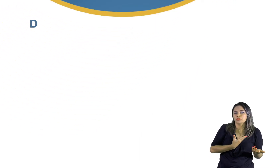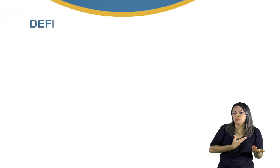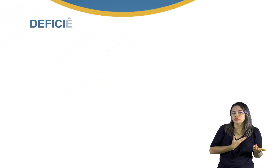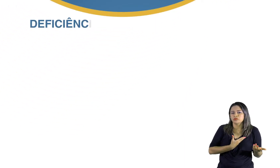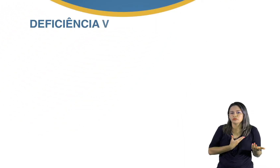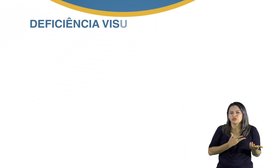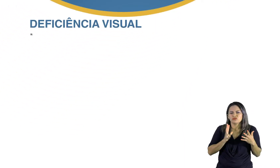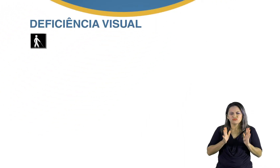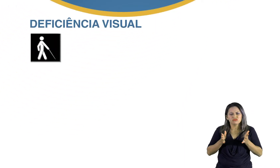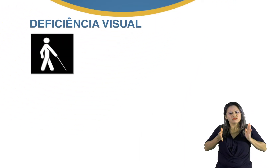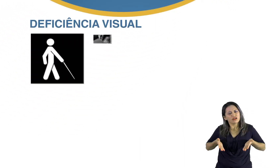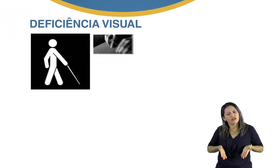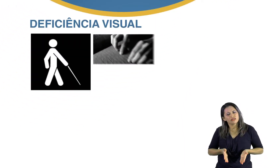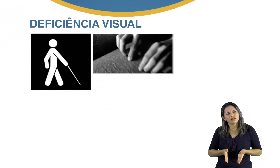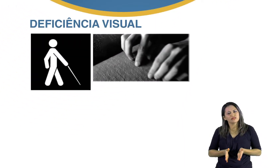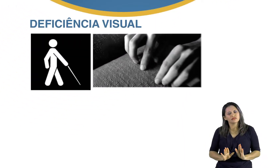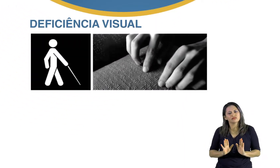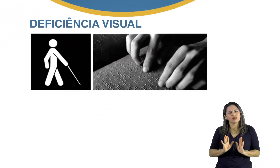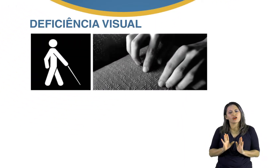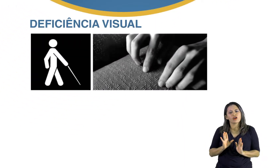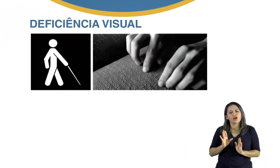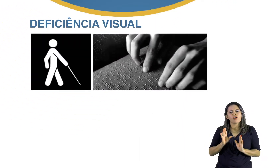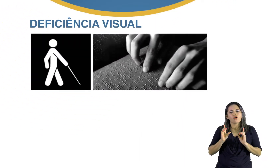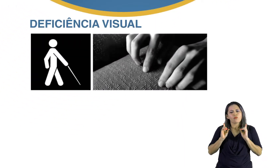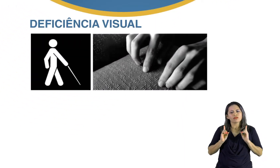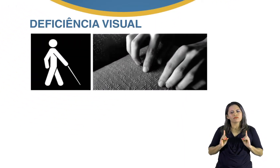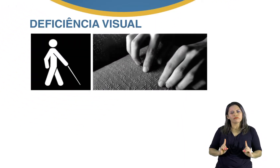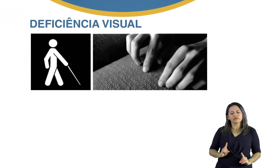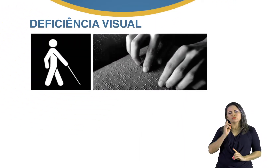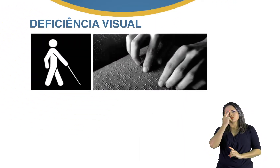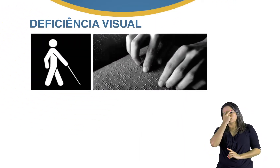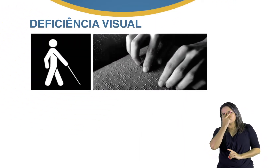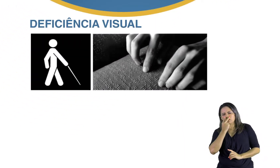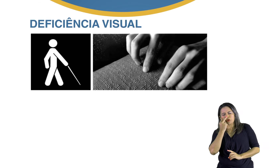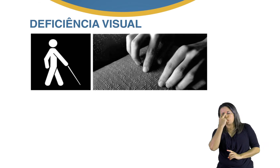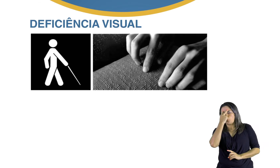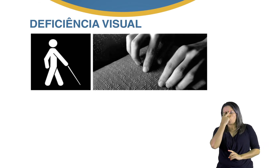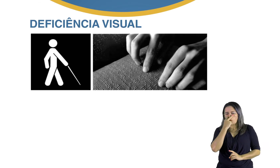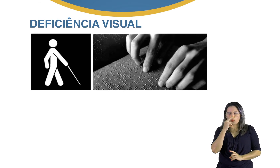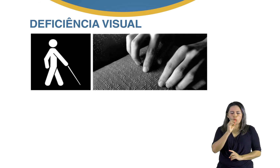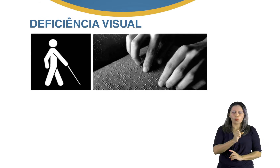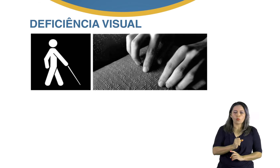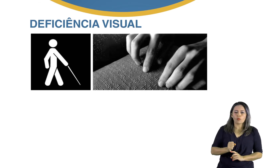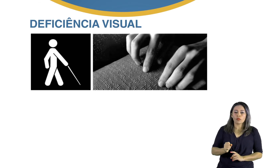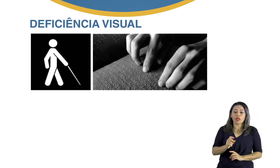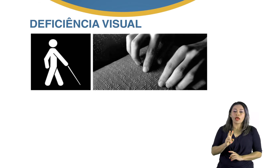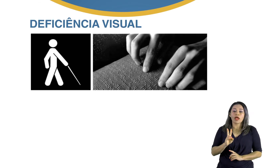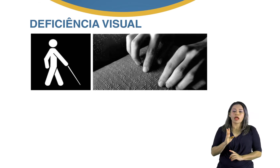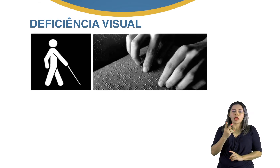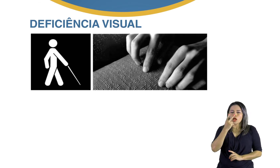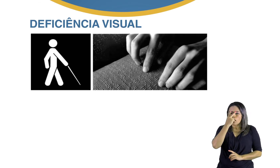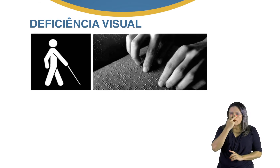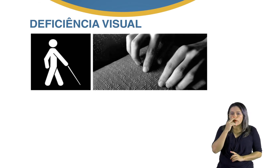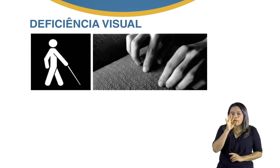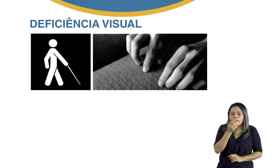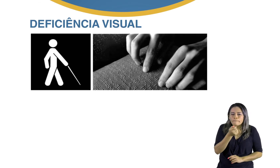ele já nasceu com uma deficiência visual, ele já nasceu sem enxergar nada, então ele enxerga muito pouco,